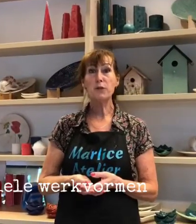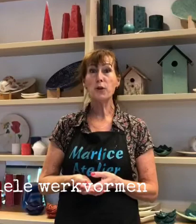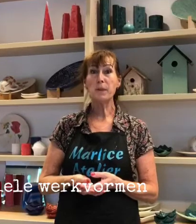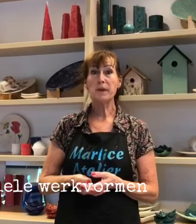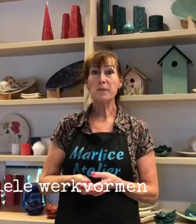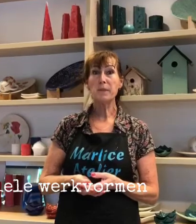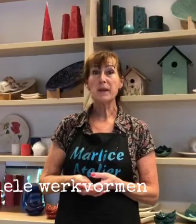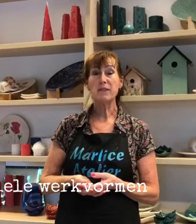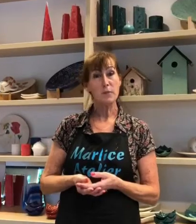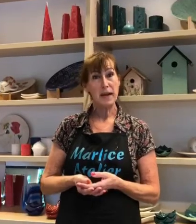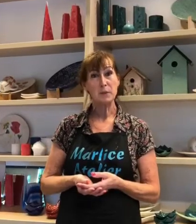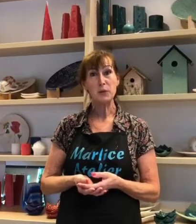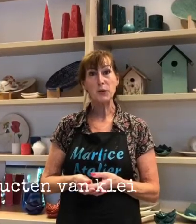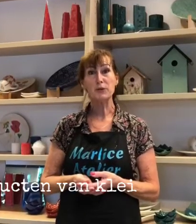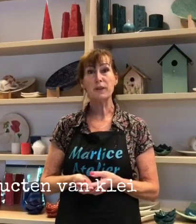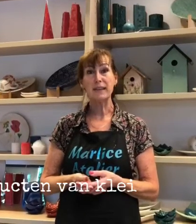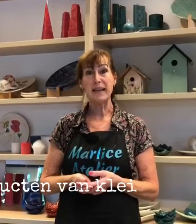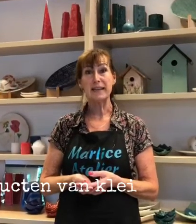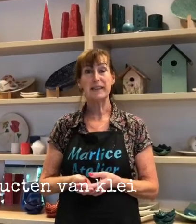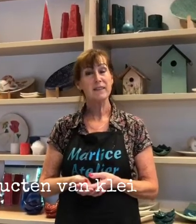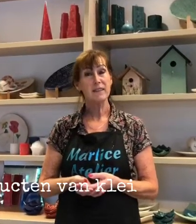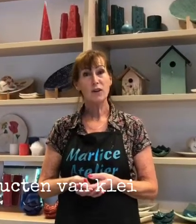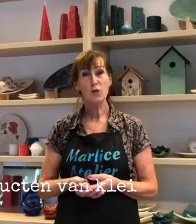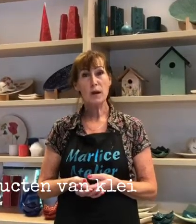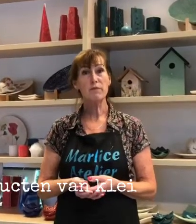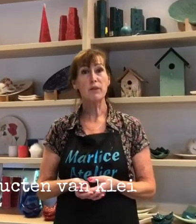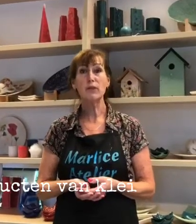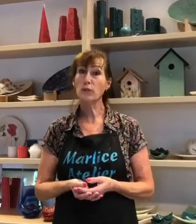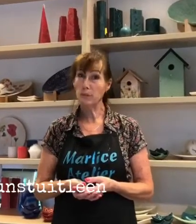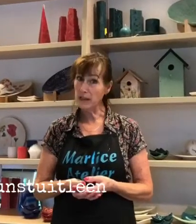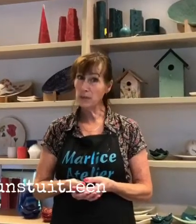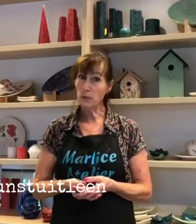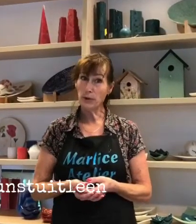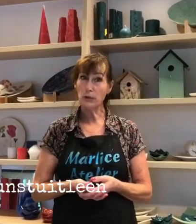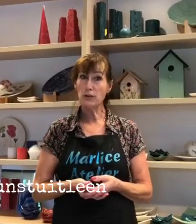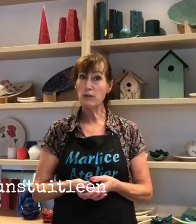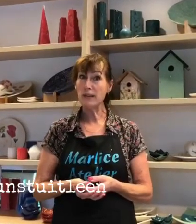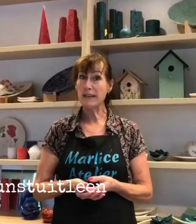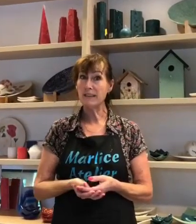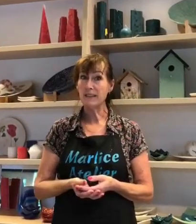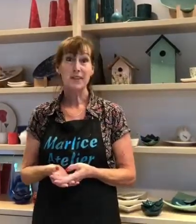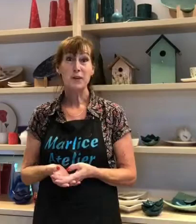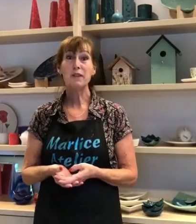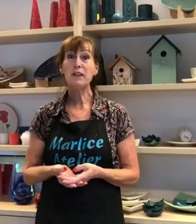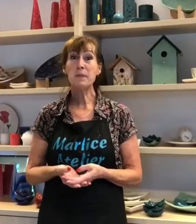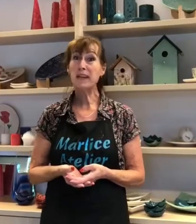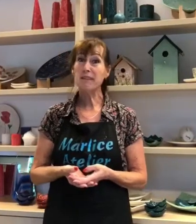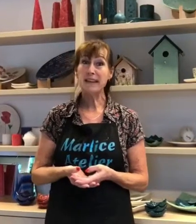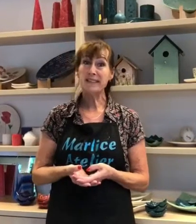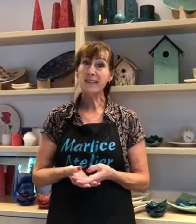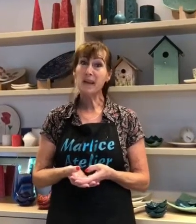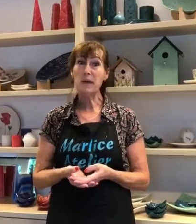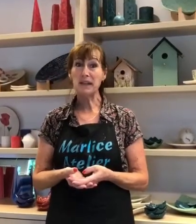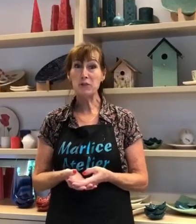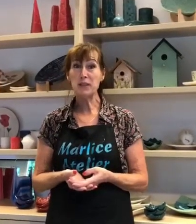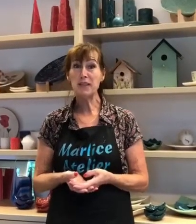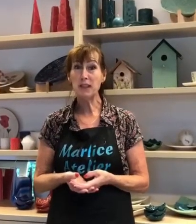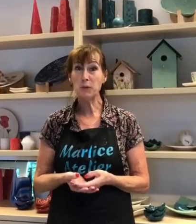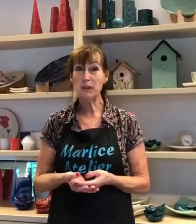werkvormen en we maken producten van klei. Ook hebben we een hele mooie kunstuitleen. Wil je meer weten en ben je nieuwsgierig geworden naar